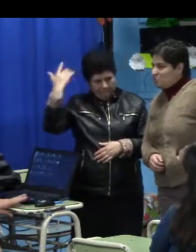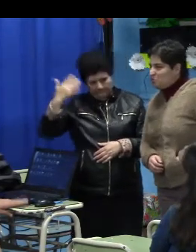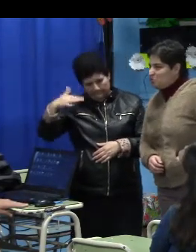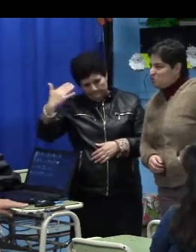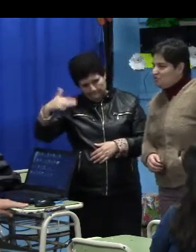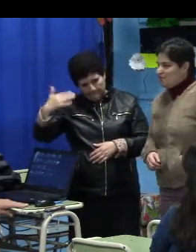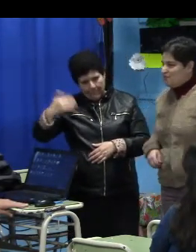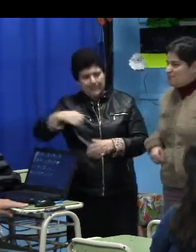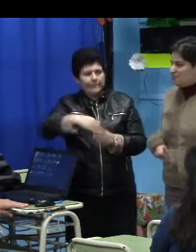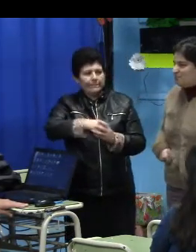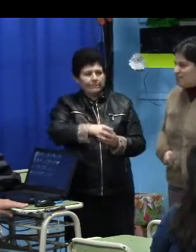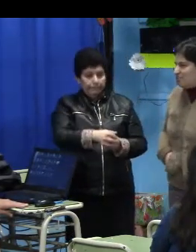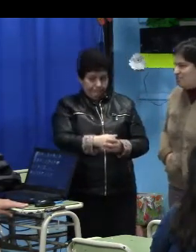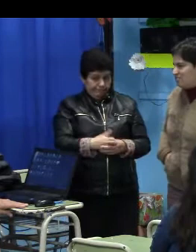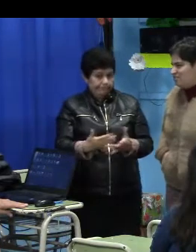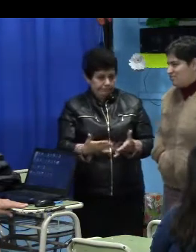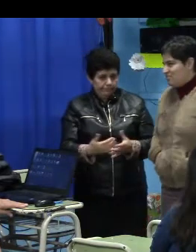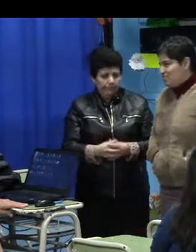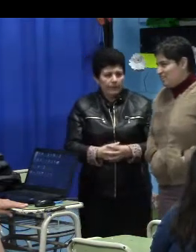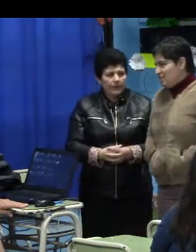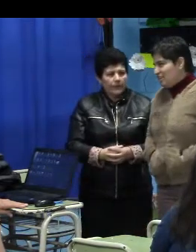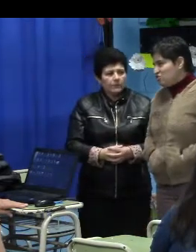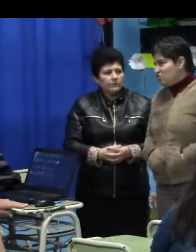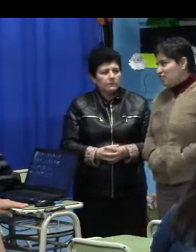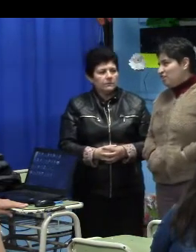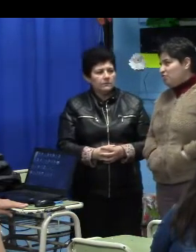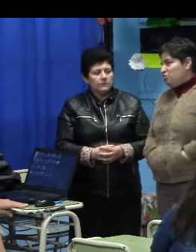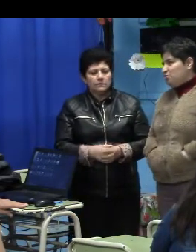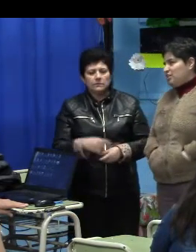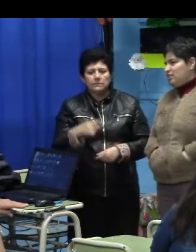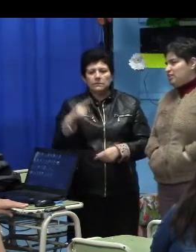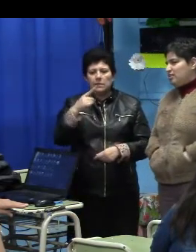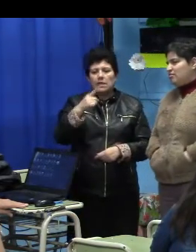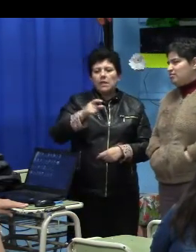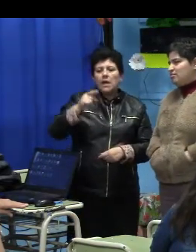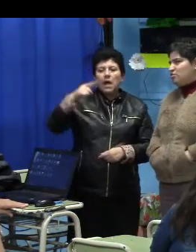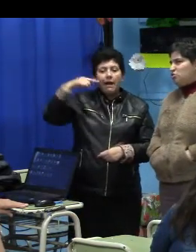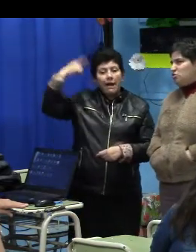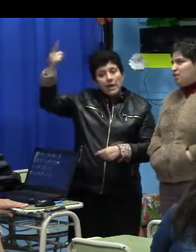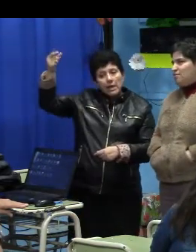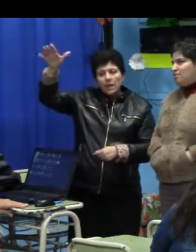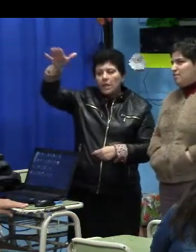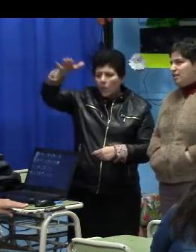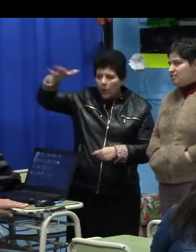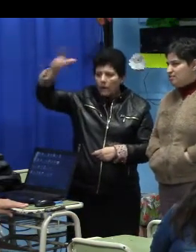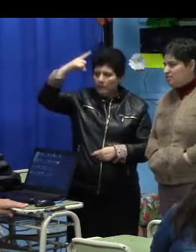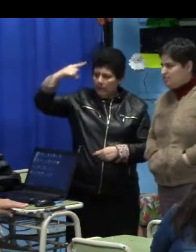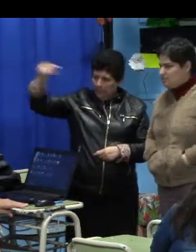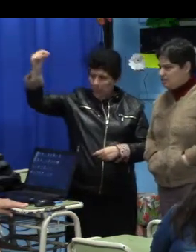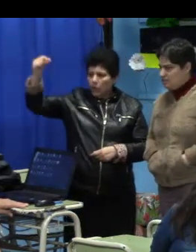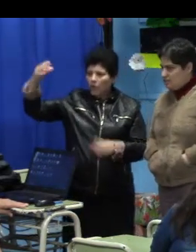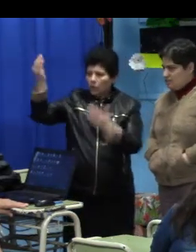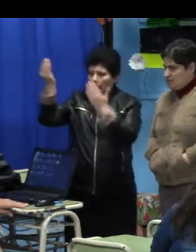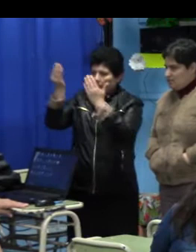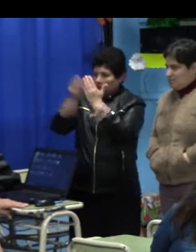Está todo mucho más avanzado y ellos tienen un ministerio hace mucho tiempo, parece.